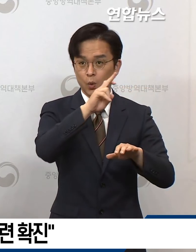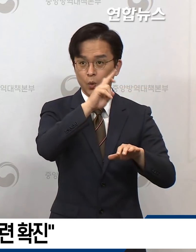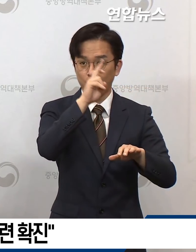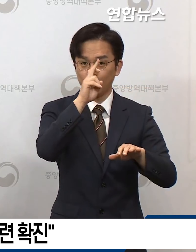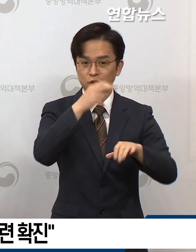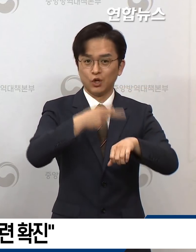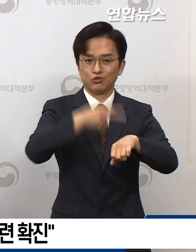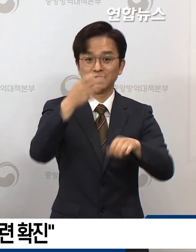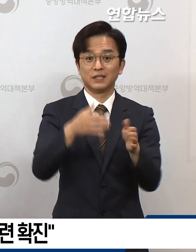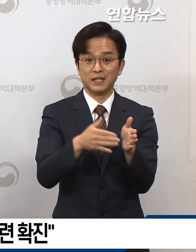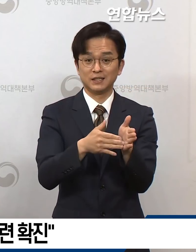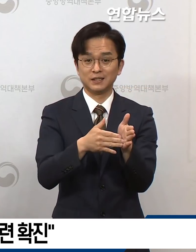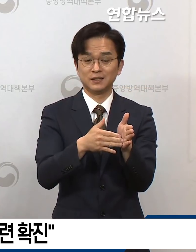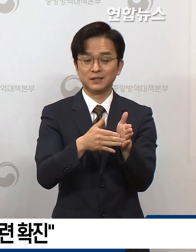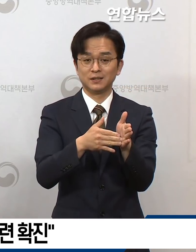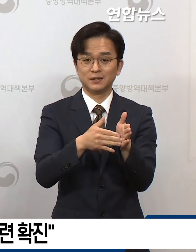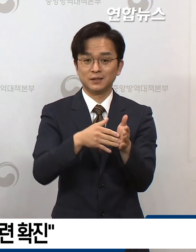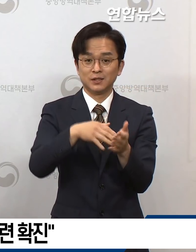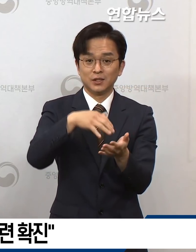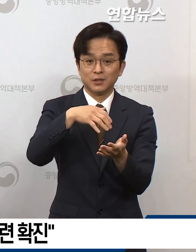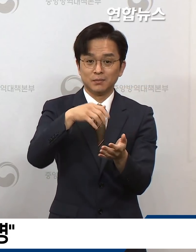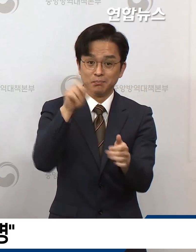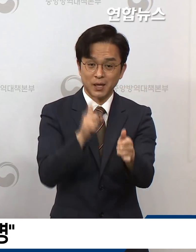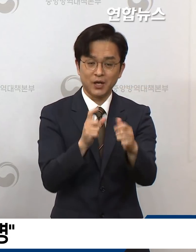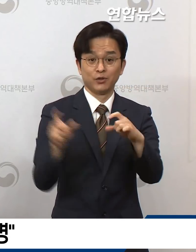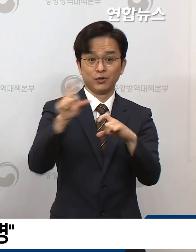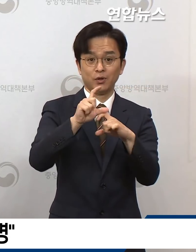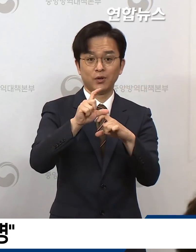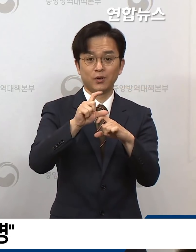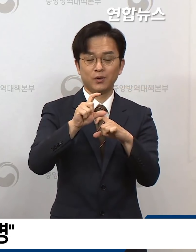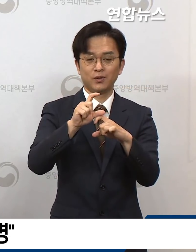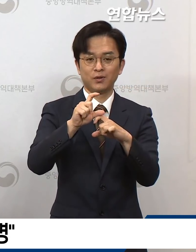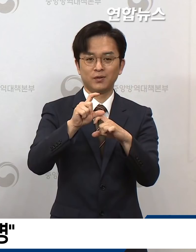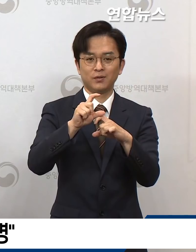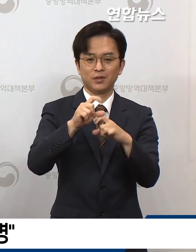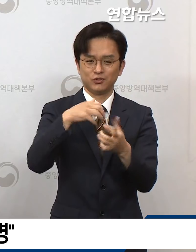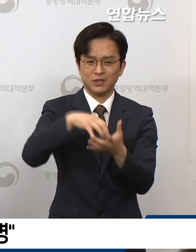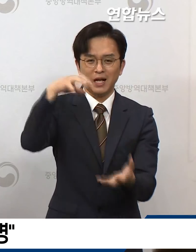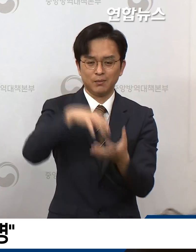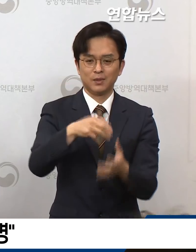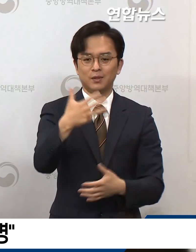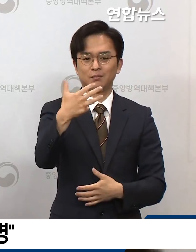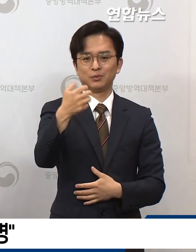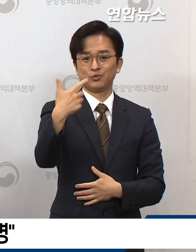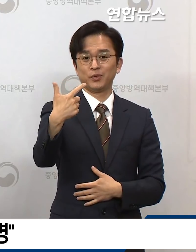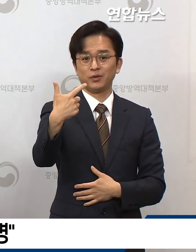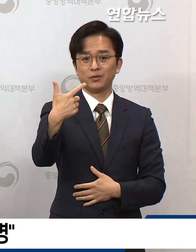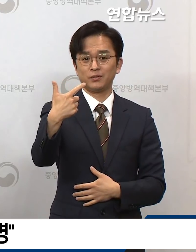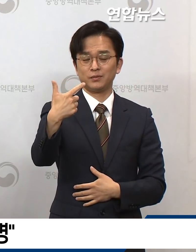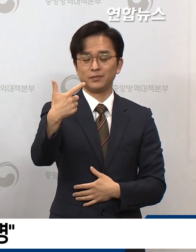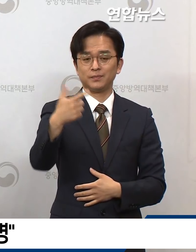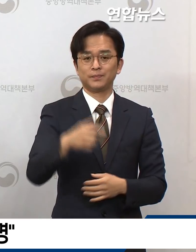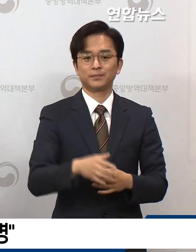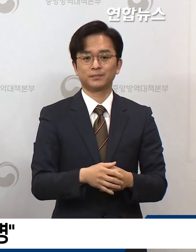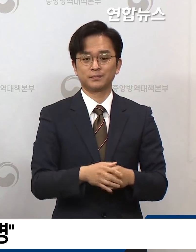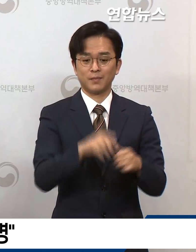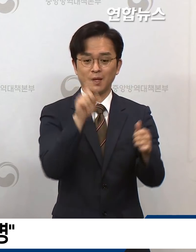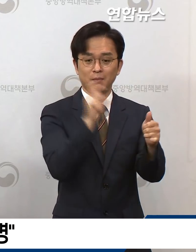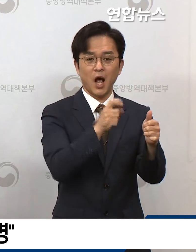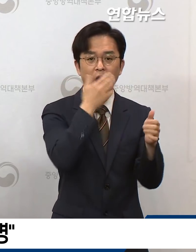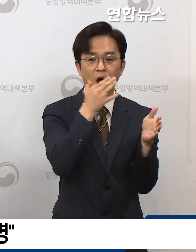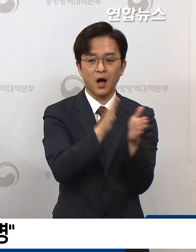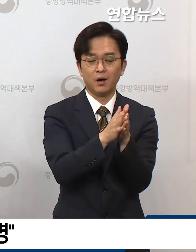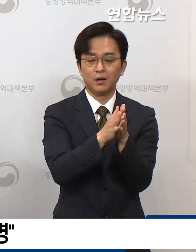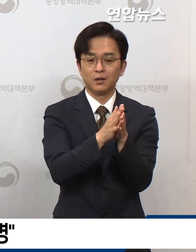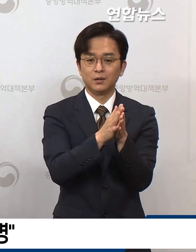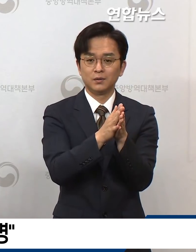되어 현재까지 누적된 확진자는 86명입니다. 추가 접촉자 파악과